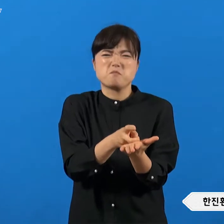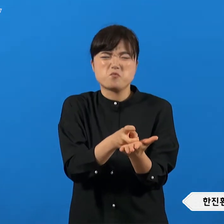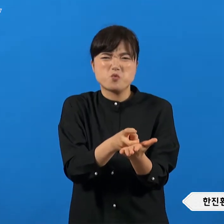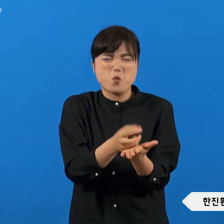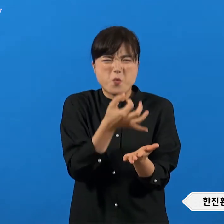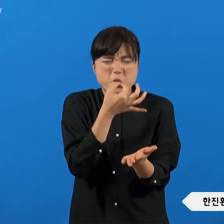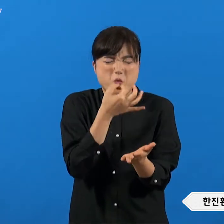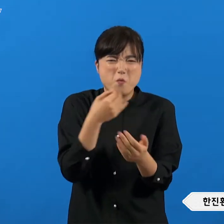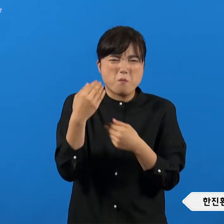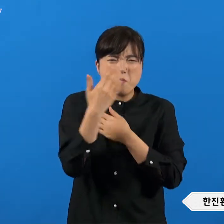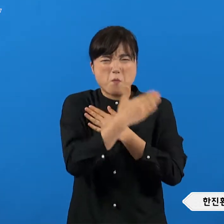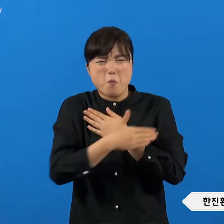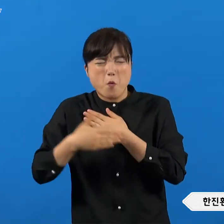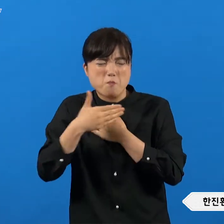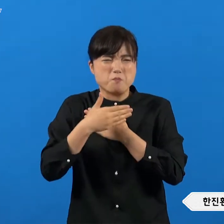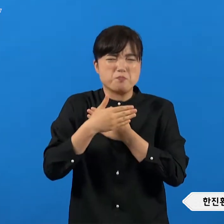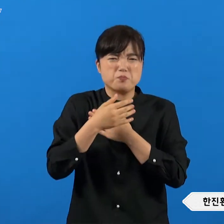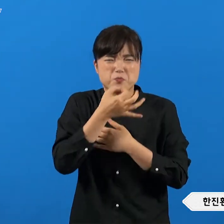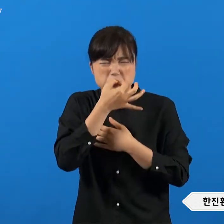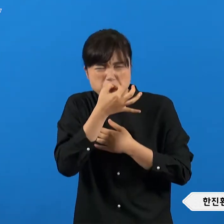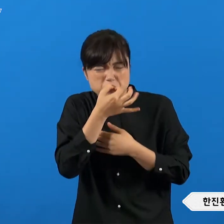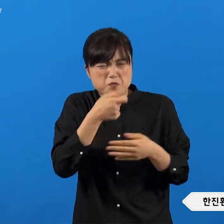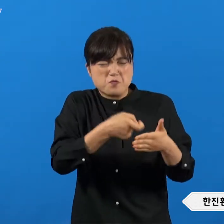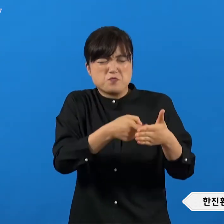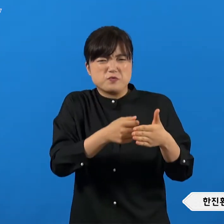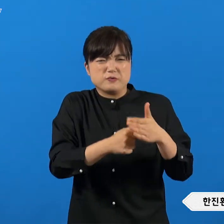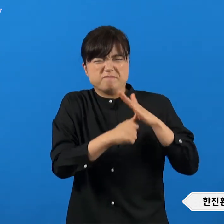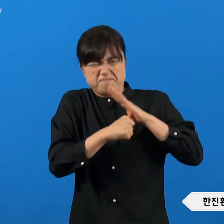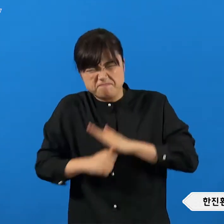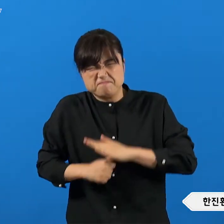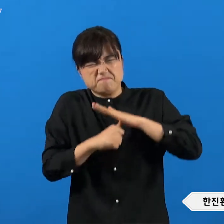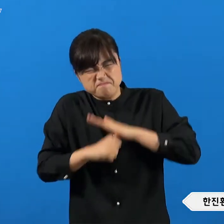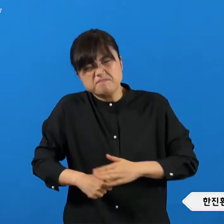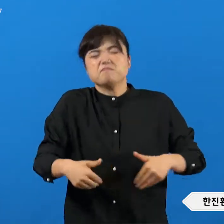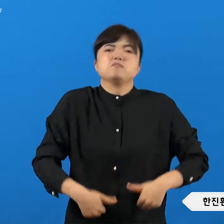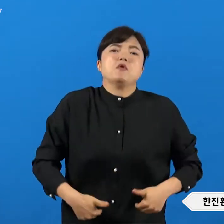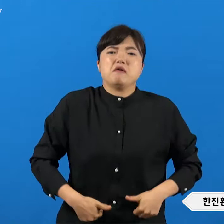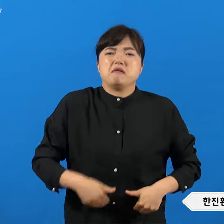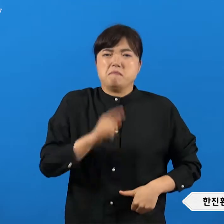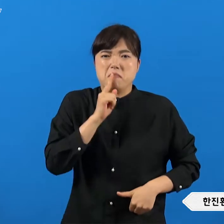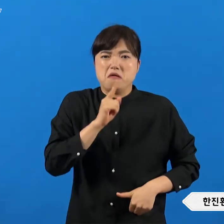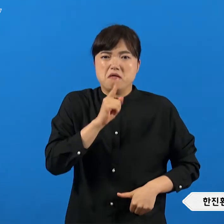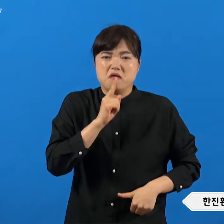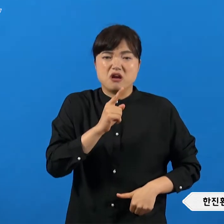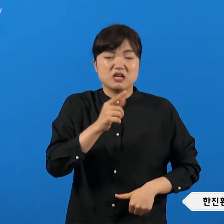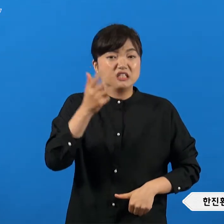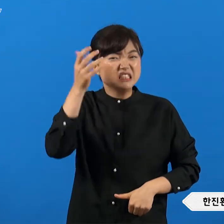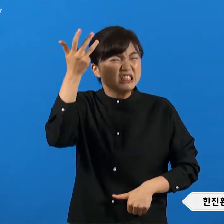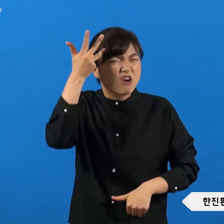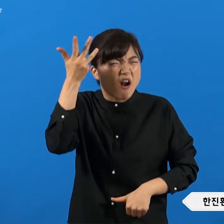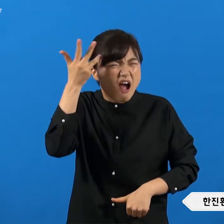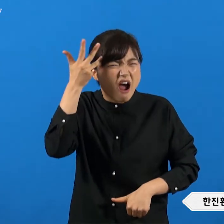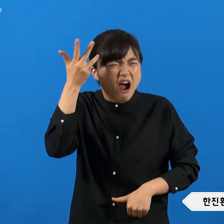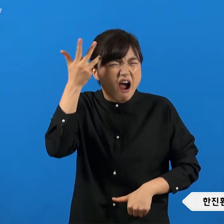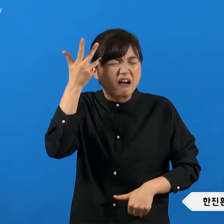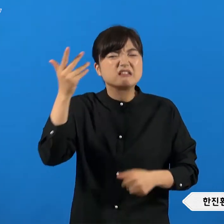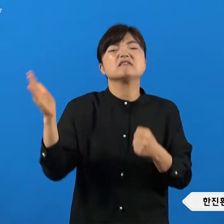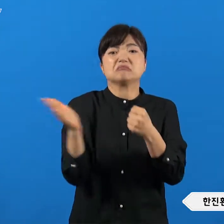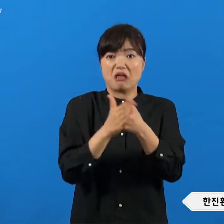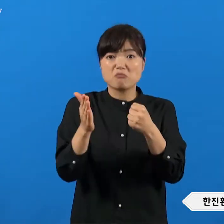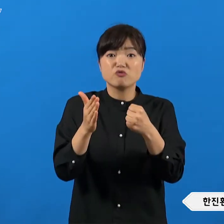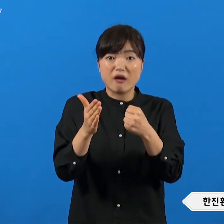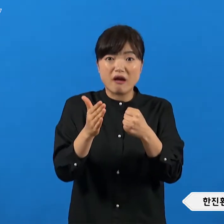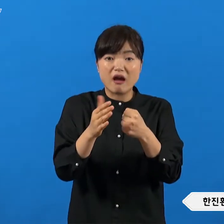금욕 생활도 필요하다 하고 이 영지주의가 주장을 했습니다. 그런 영지주의 철학의 영향을